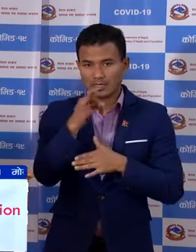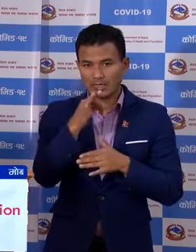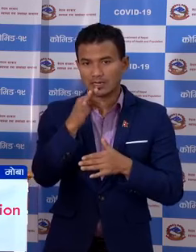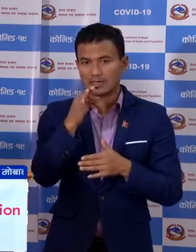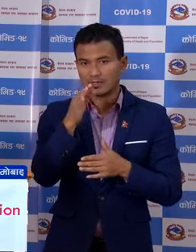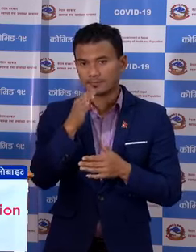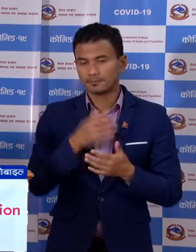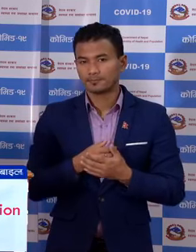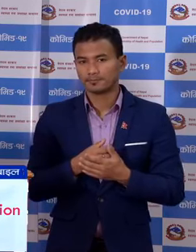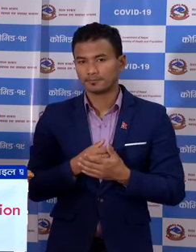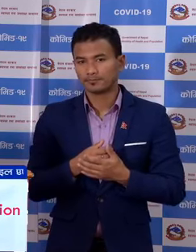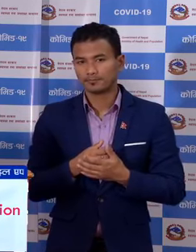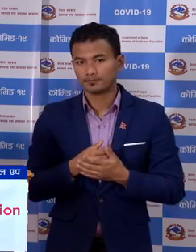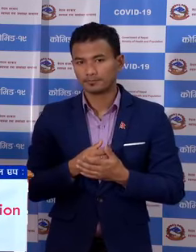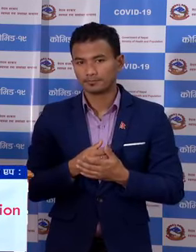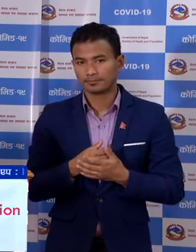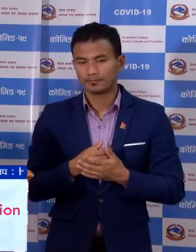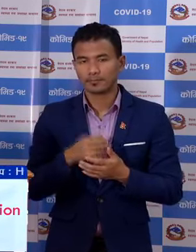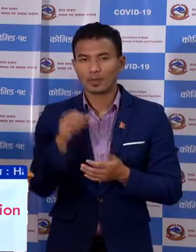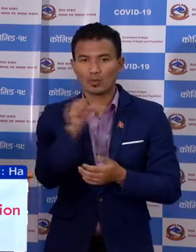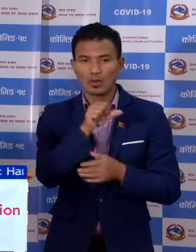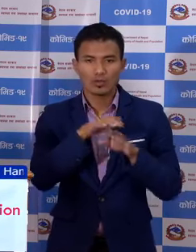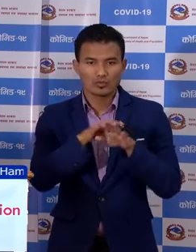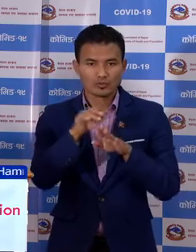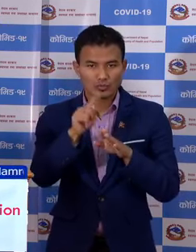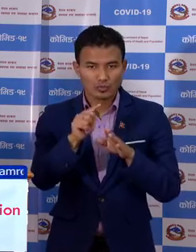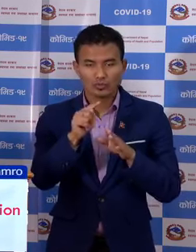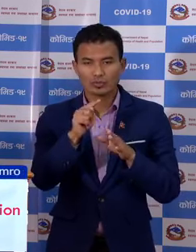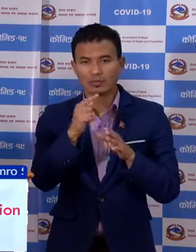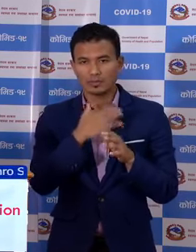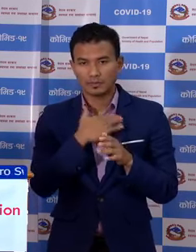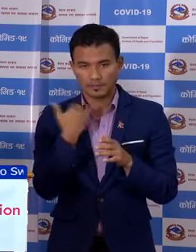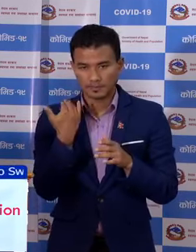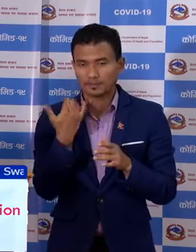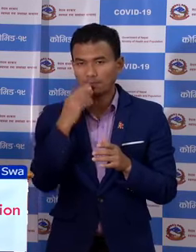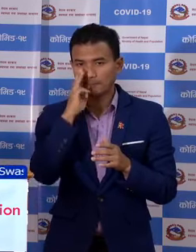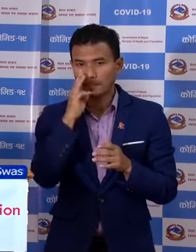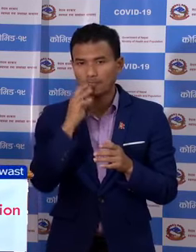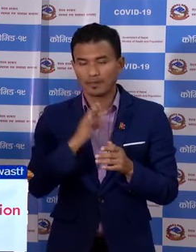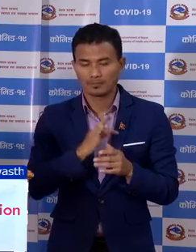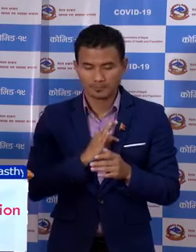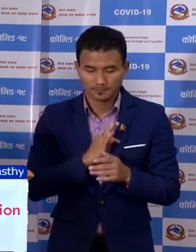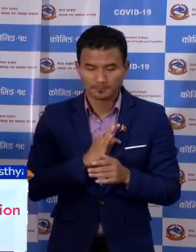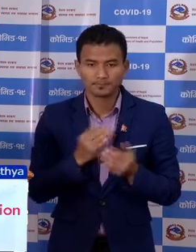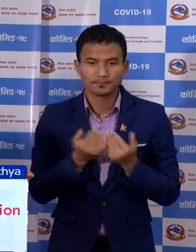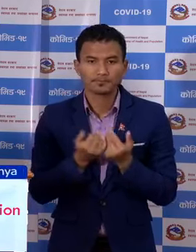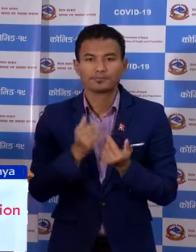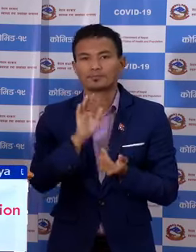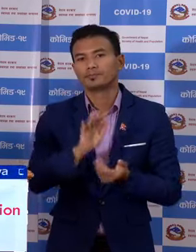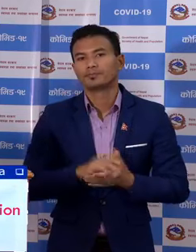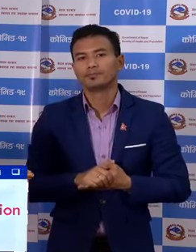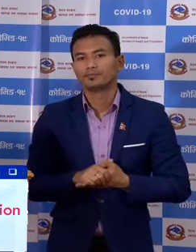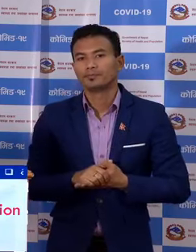तथा जनसङ्ख्या मन्त्रालय उहाँहरूको देहावसानमा संवेदना व्यक्त